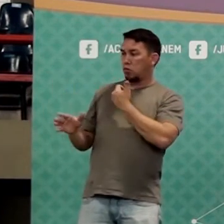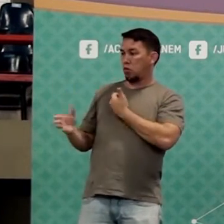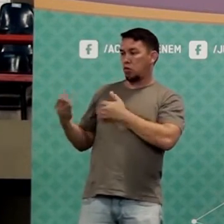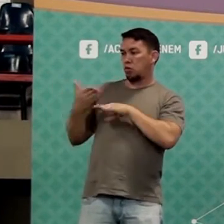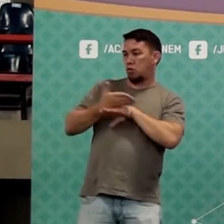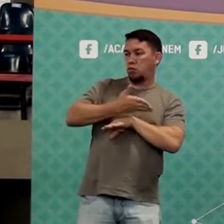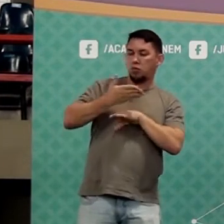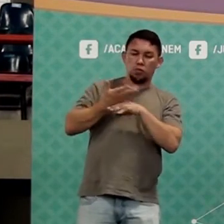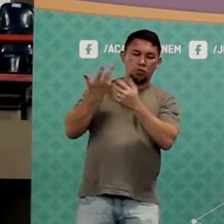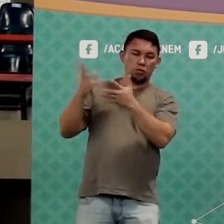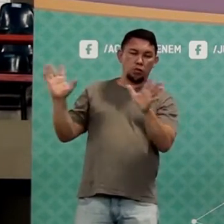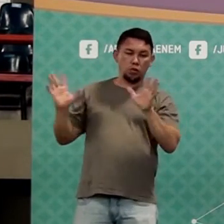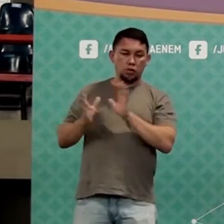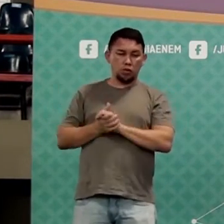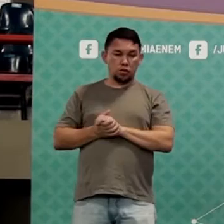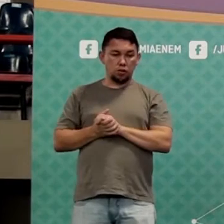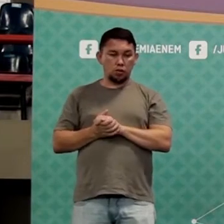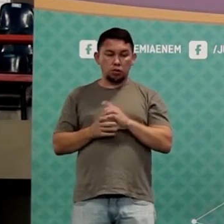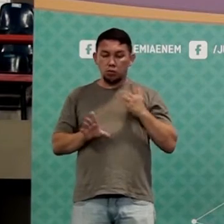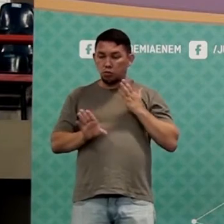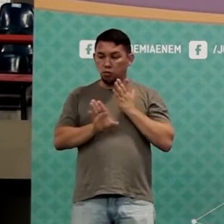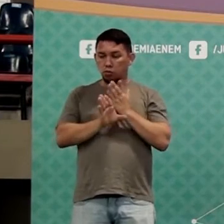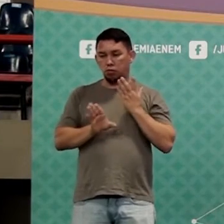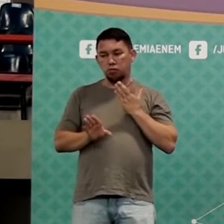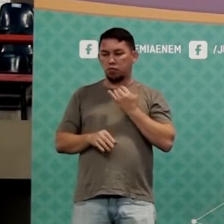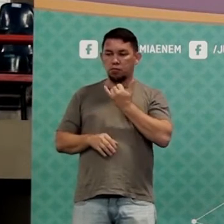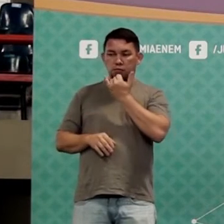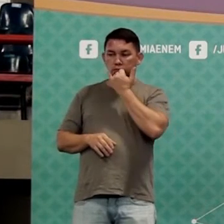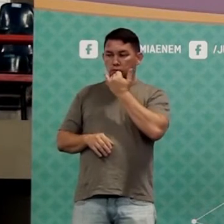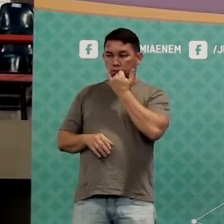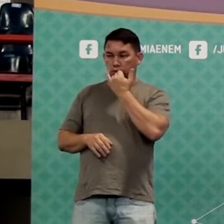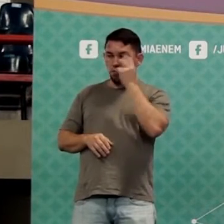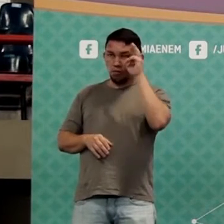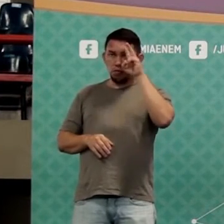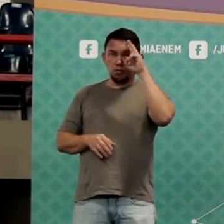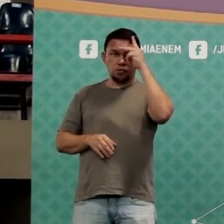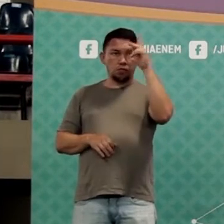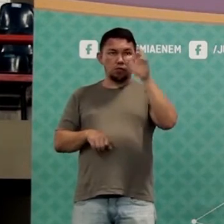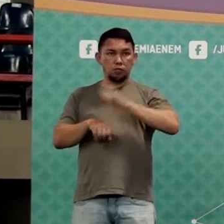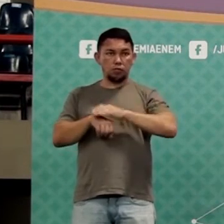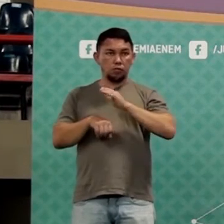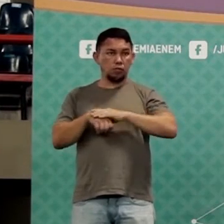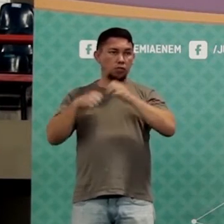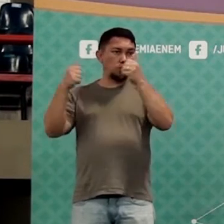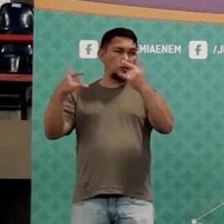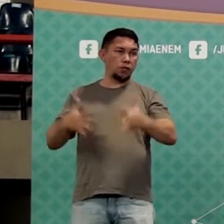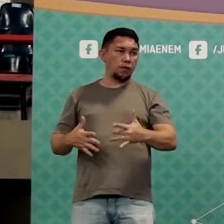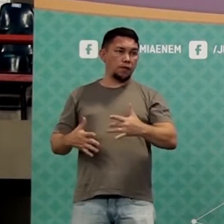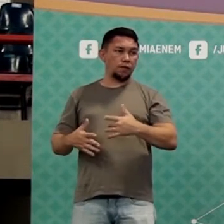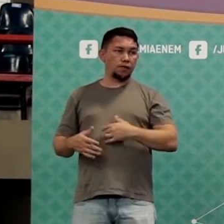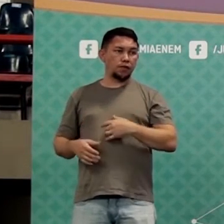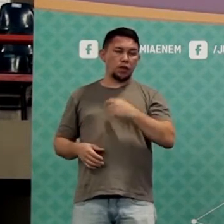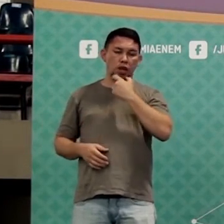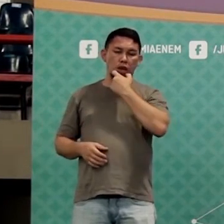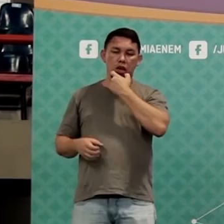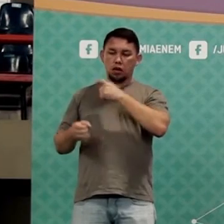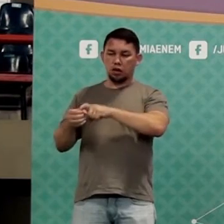lá. No calor da emoção eles decidiram. Não sei se vocês leram lá algo a respeito sobre a saída da